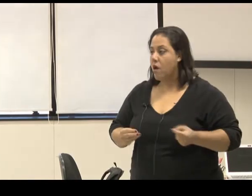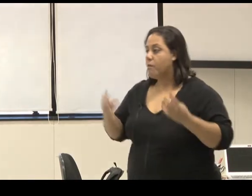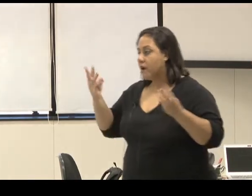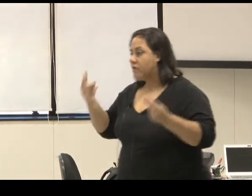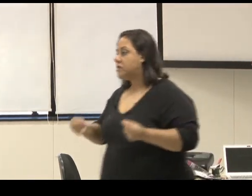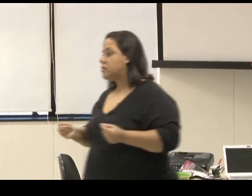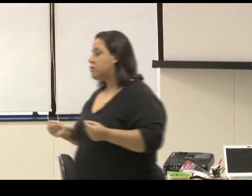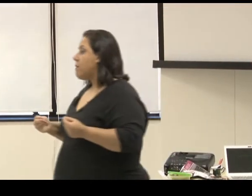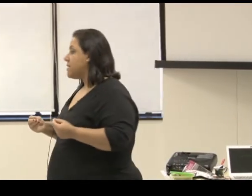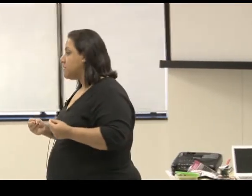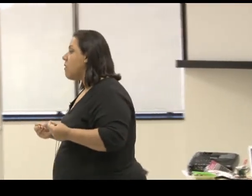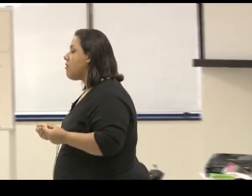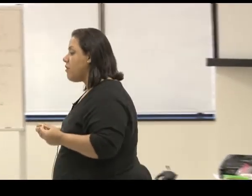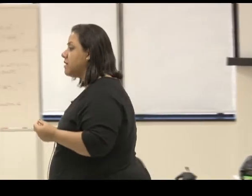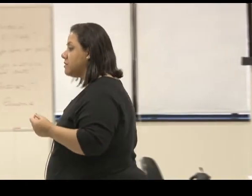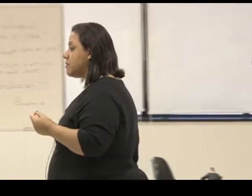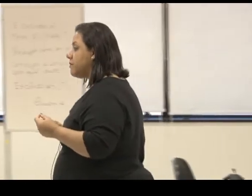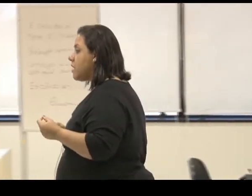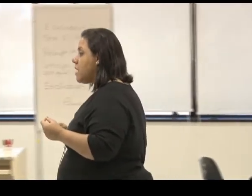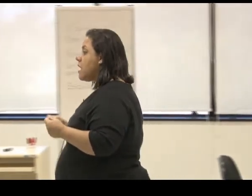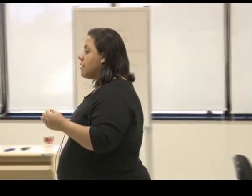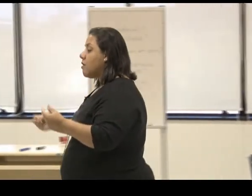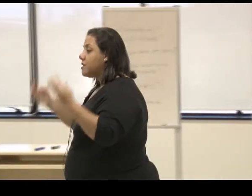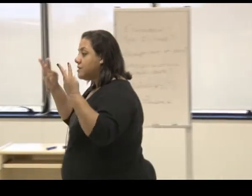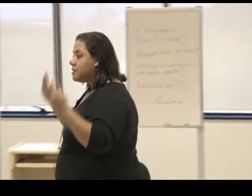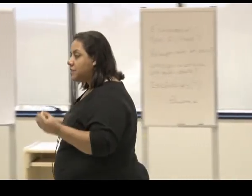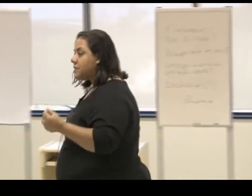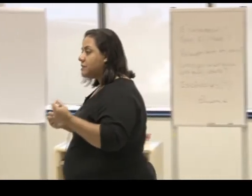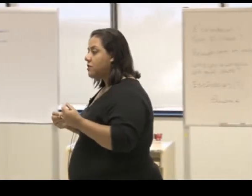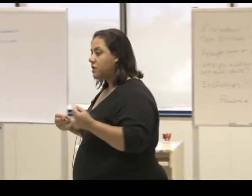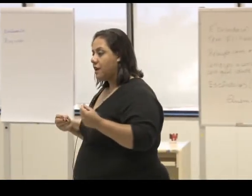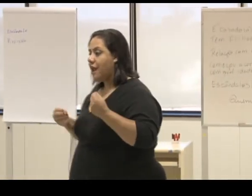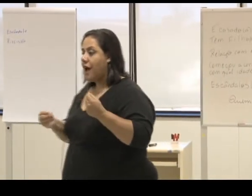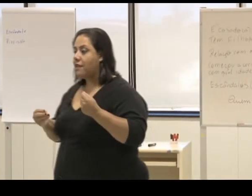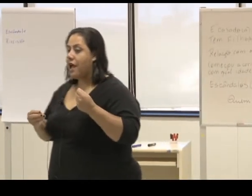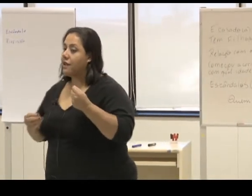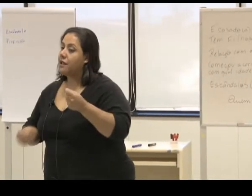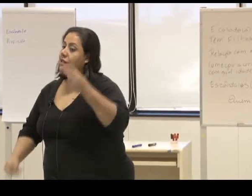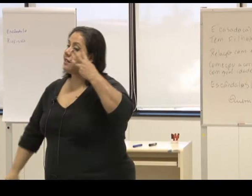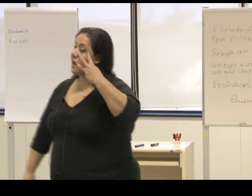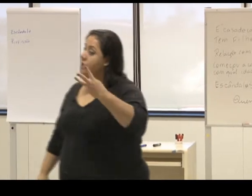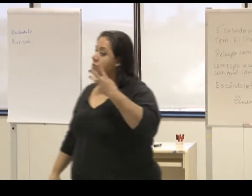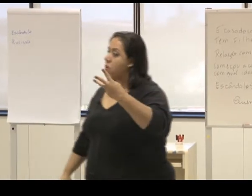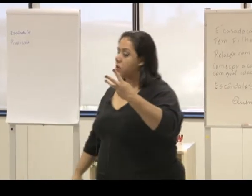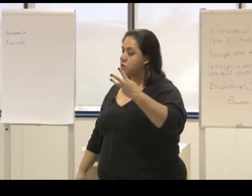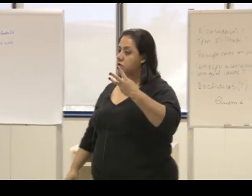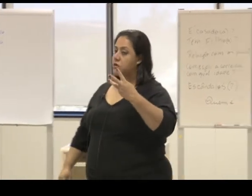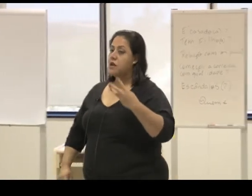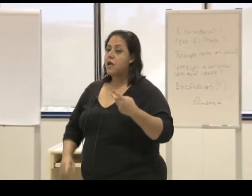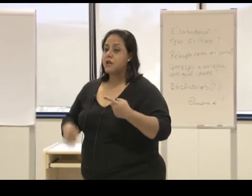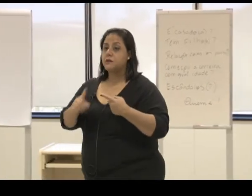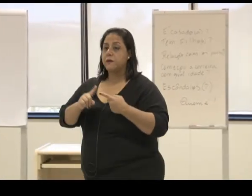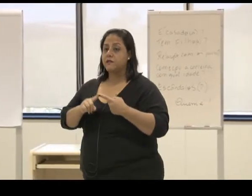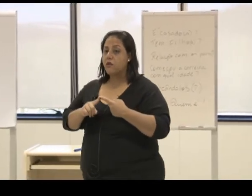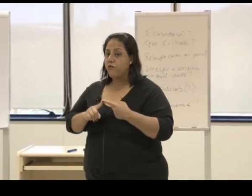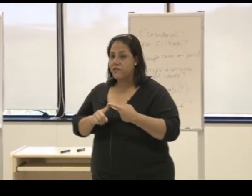que vocês soubessem qual é a festa. Então, essa descrição detalhada, ela tem que ter 3 coisas. Expressão